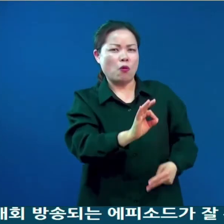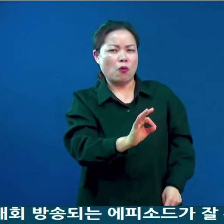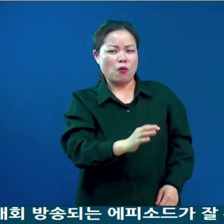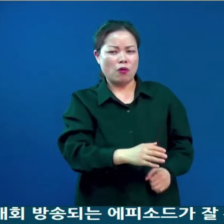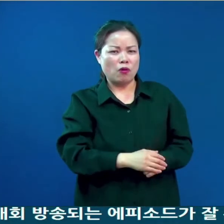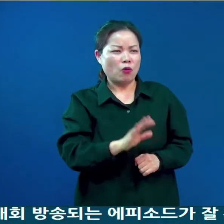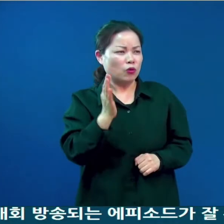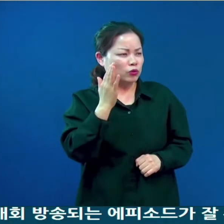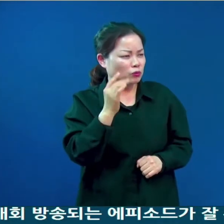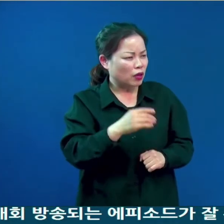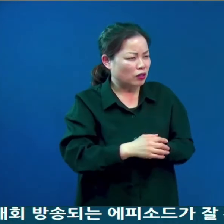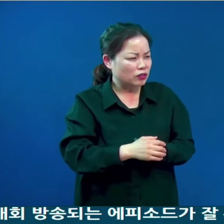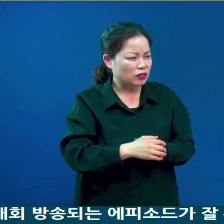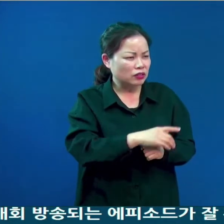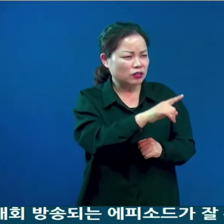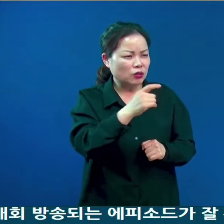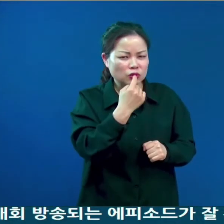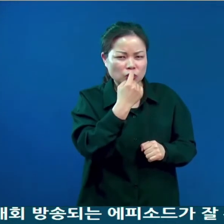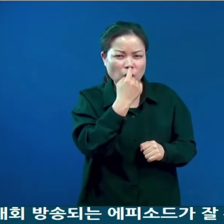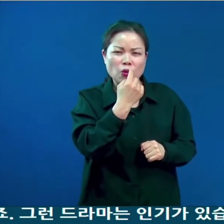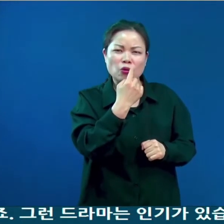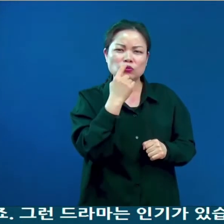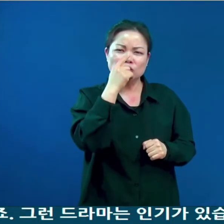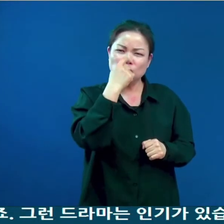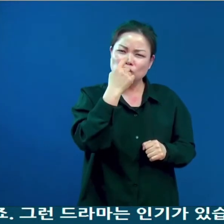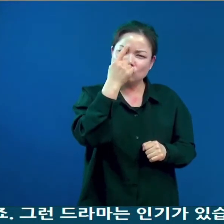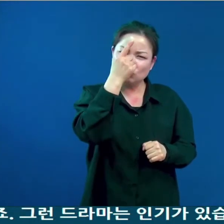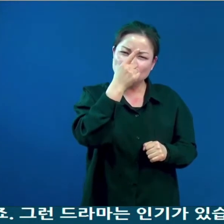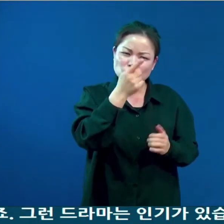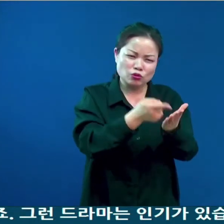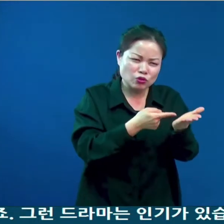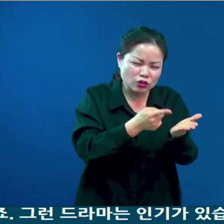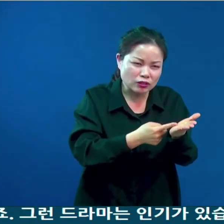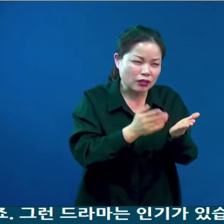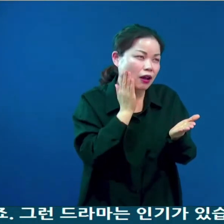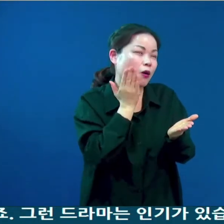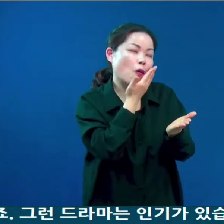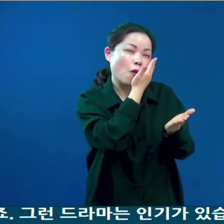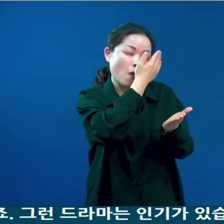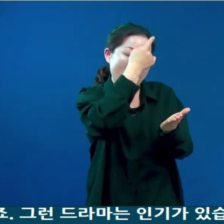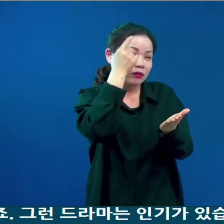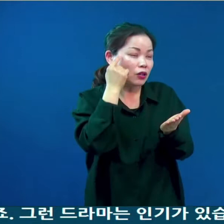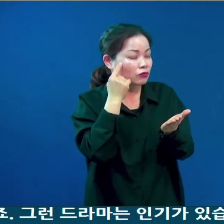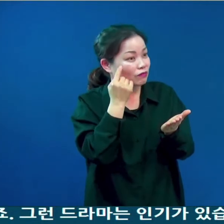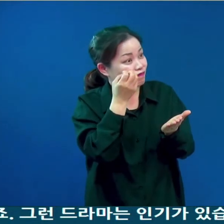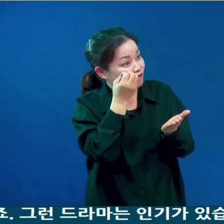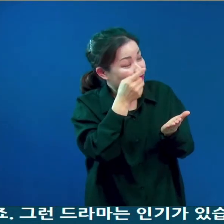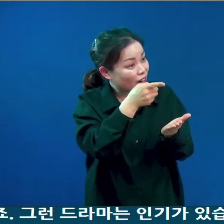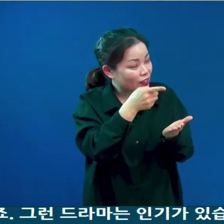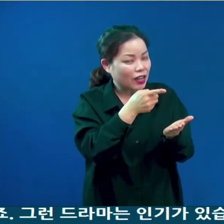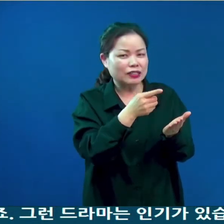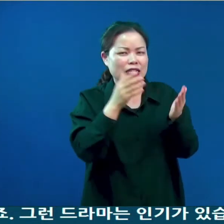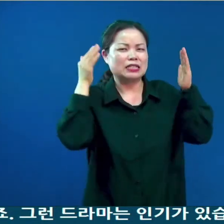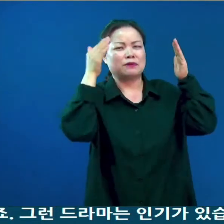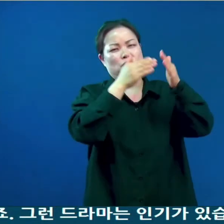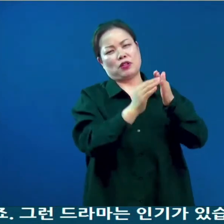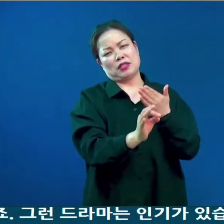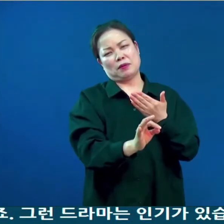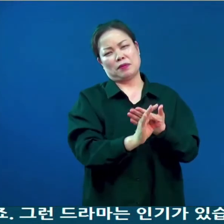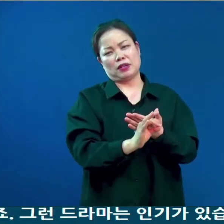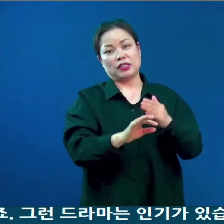어머 여주인공 지난번에 코 안 했는데 이번에 코 수술했네? 화장품은 뭘 쓰길래 저렇게 얼굴이 떴을까? 뭐 이런 거에 집중을